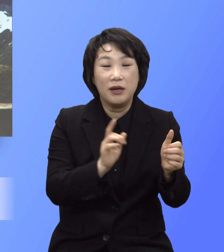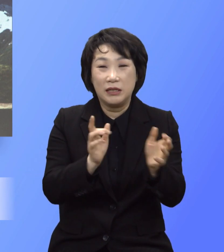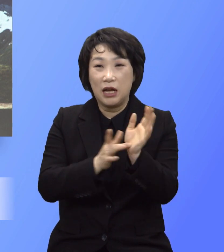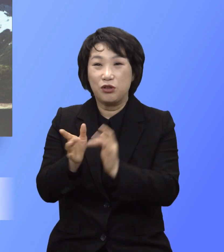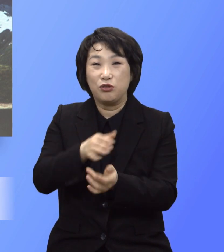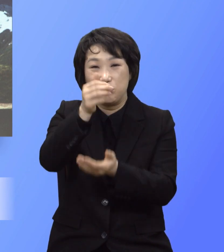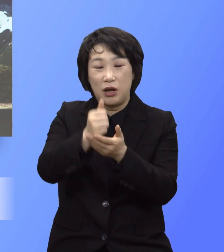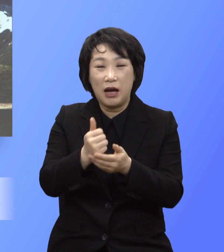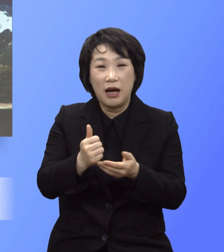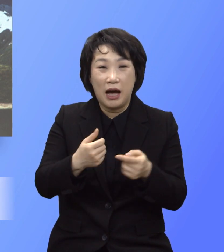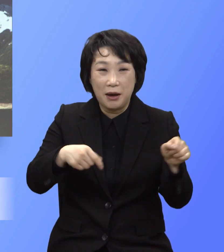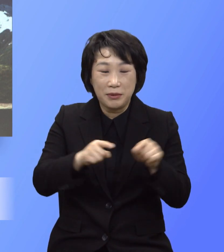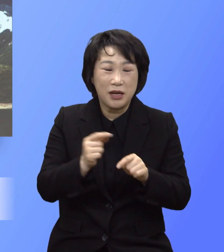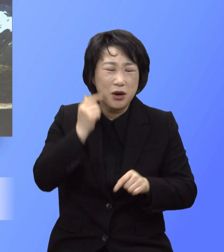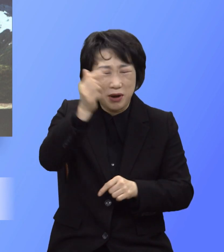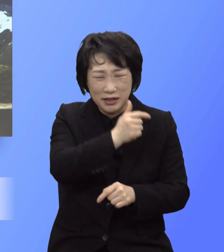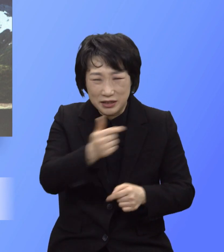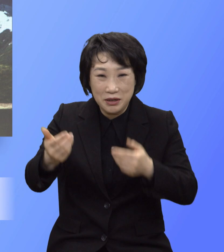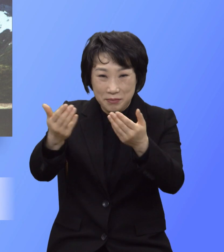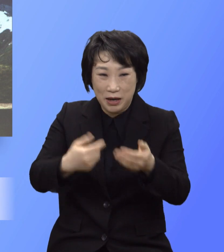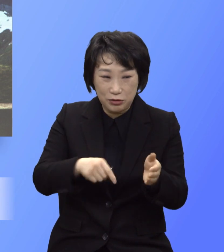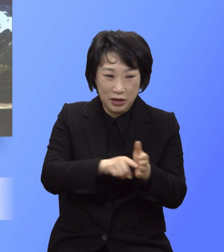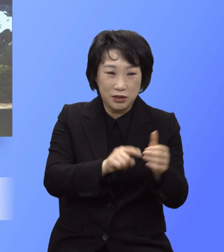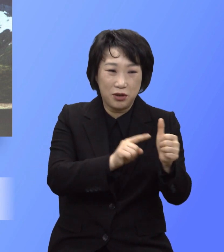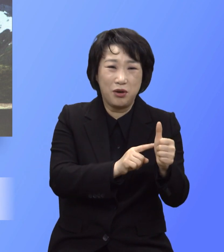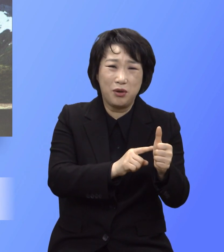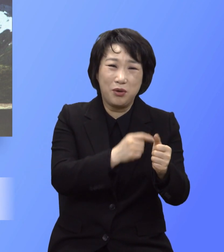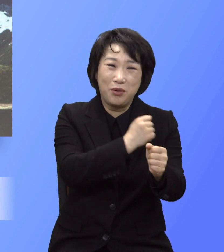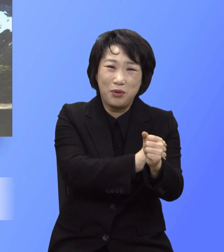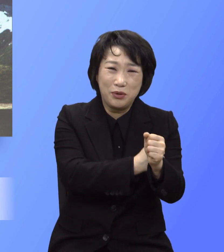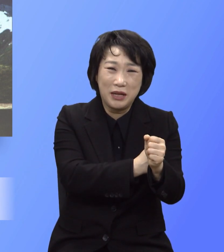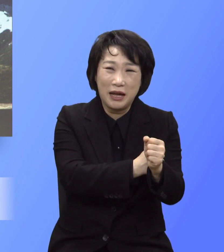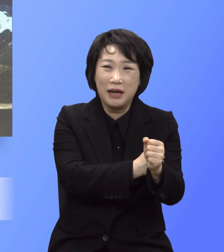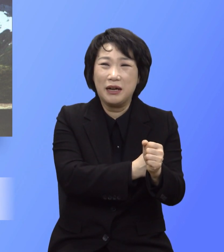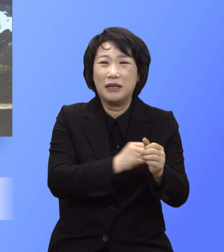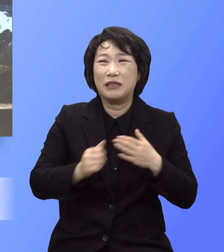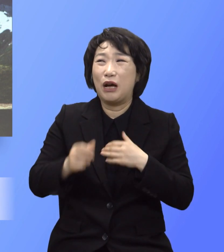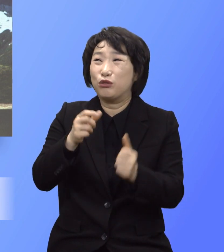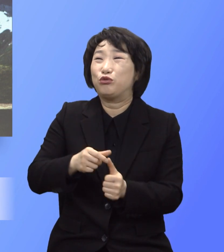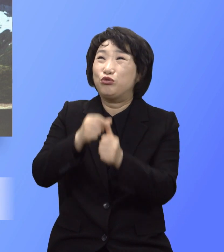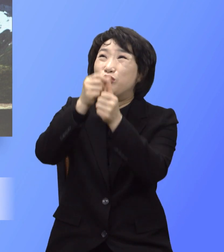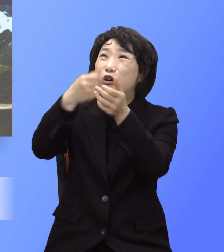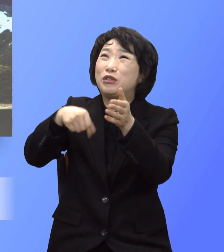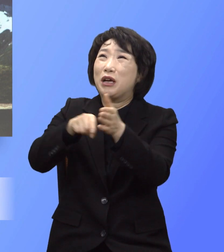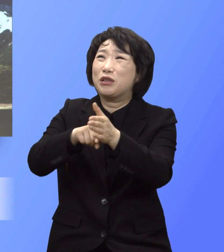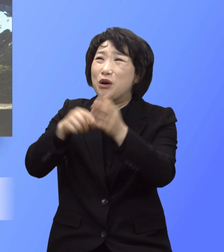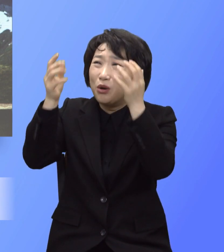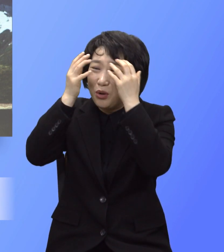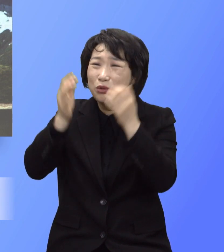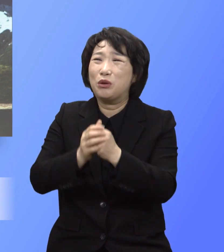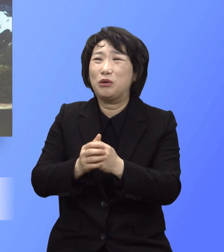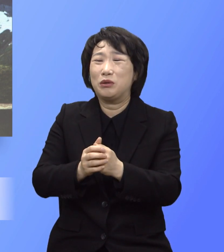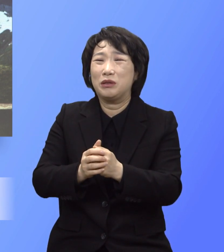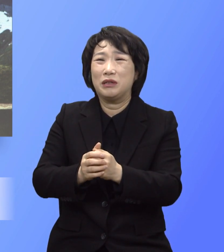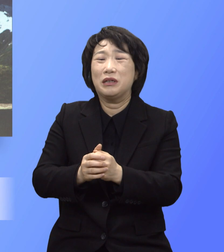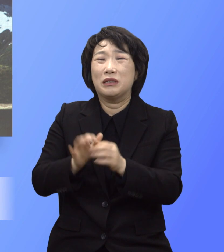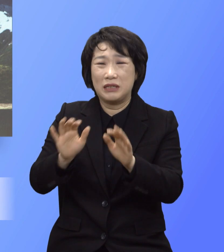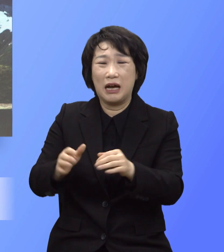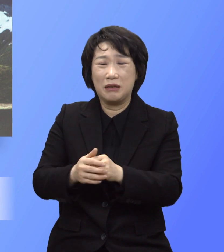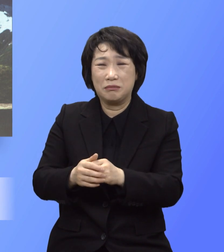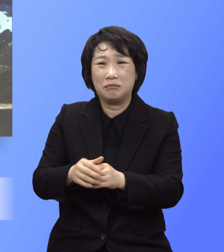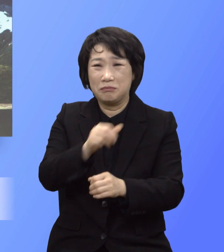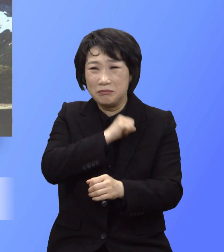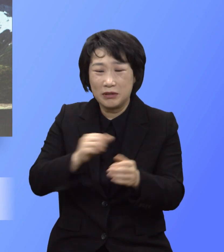영광을 얻으려고 그 몸부림을 치며 나를 구원하시기 위해서 고통을 당하시고 살려주신